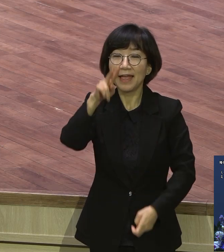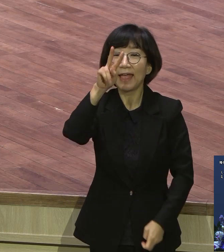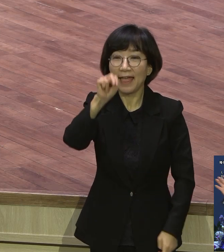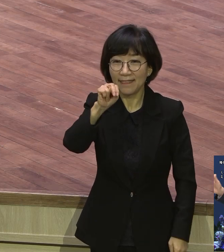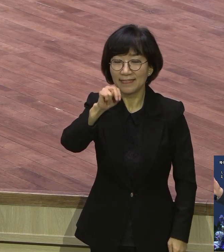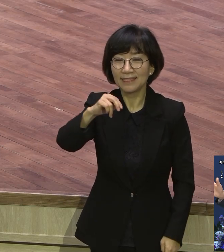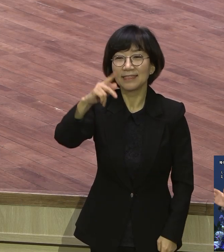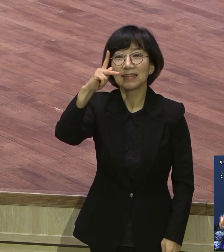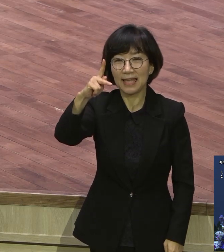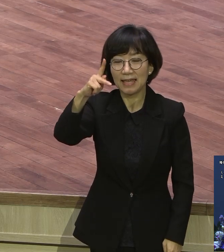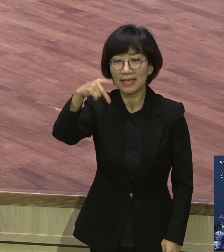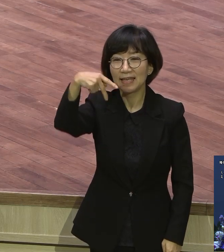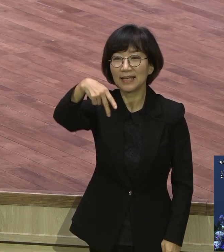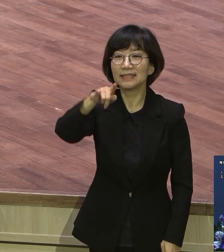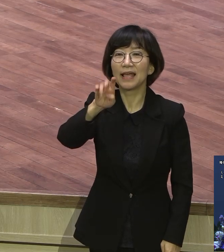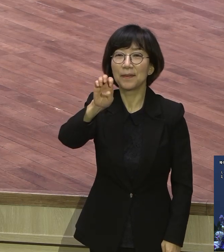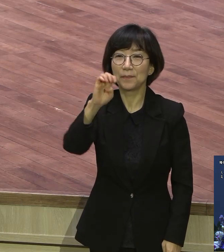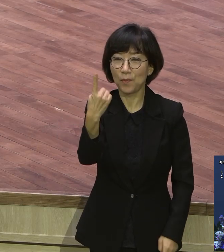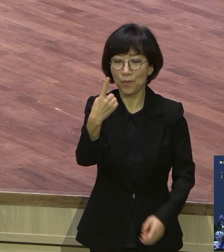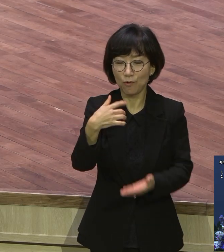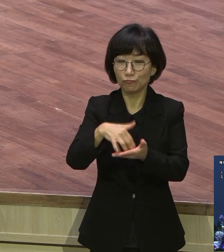사람하고는 천배나 차이가 난다